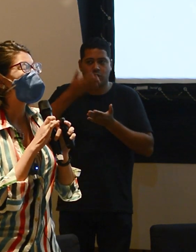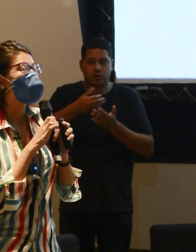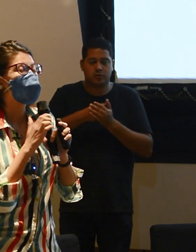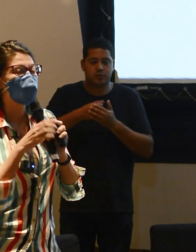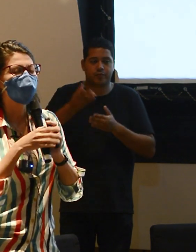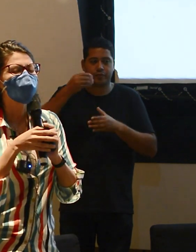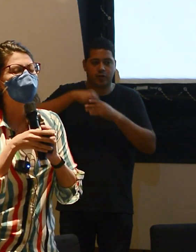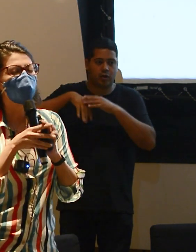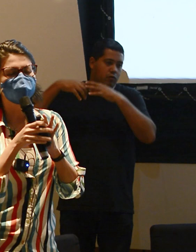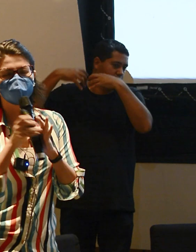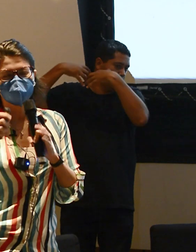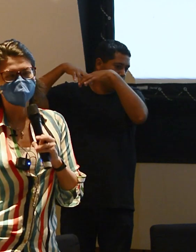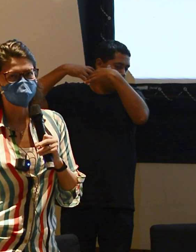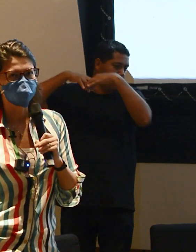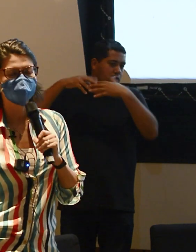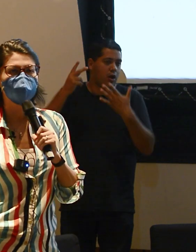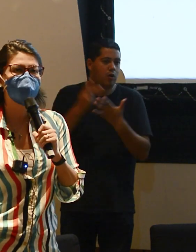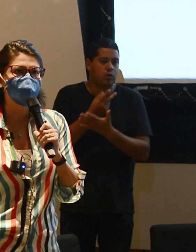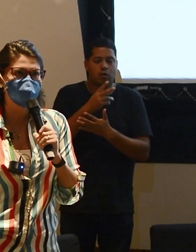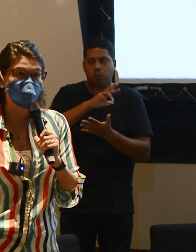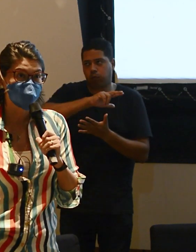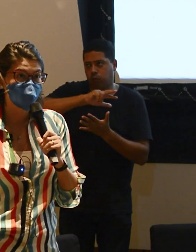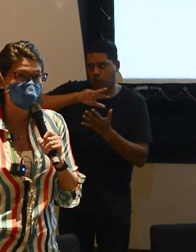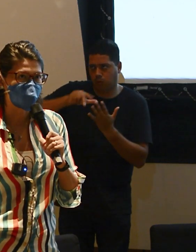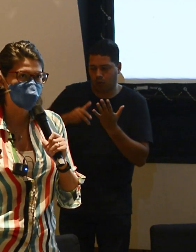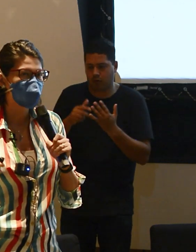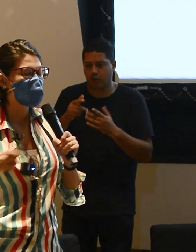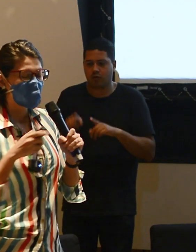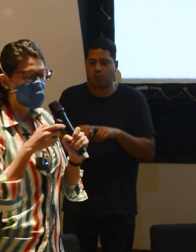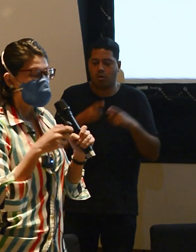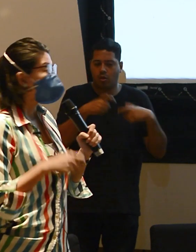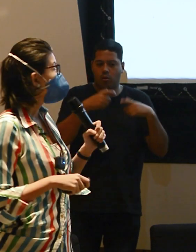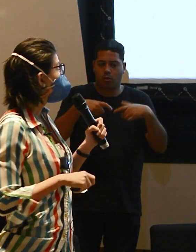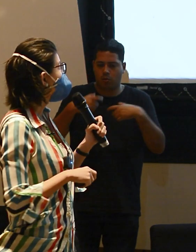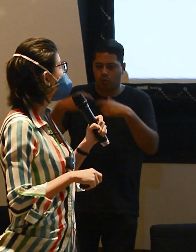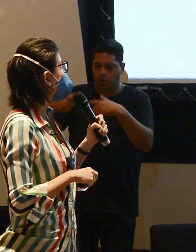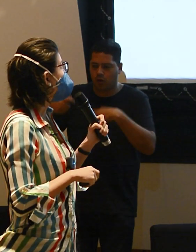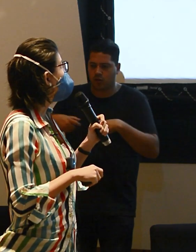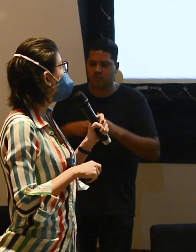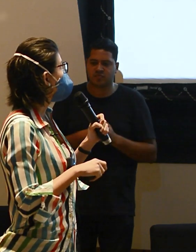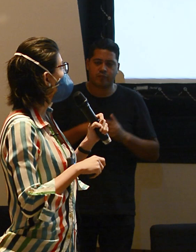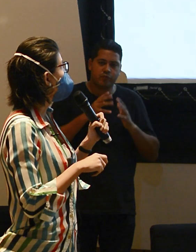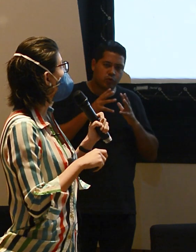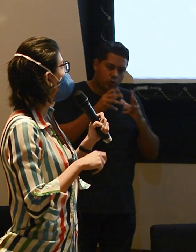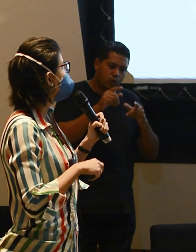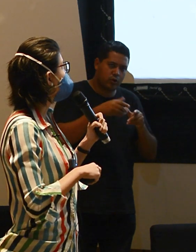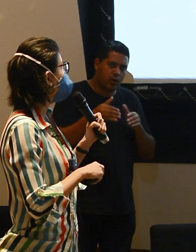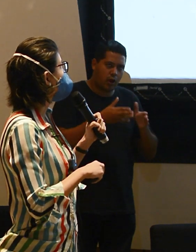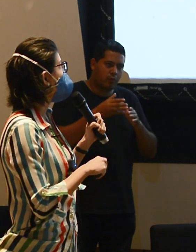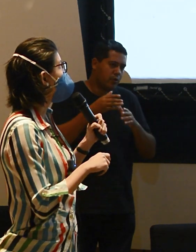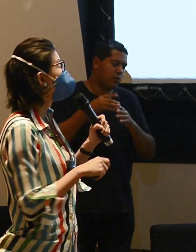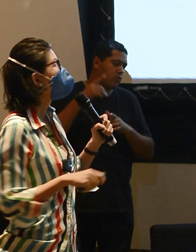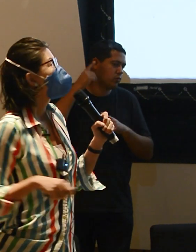Dentro do cérebro acontece um monte de coisa em um monte de lugares. Todos esses caminhos que o som